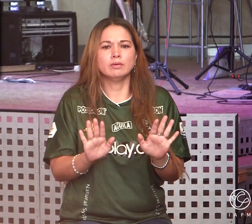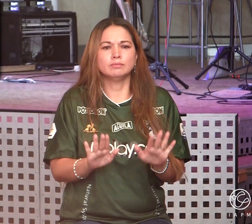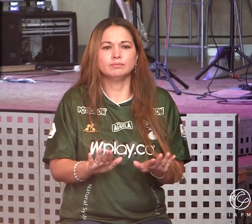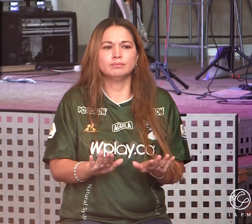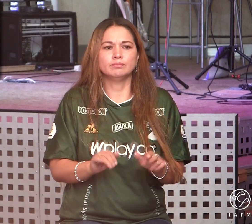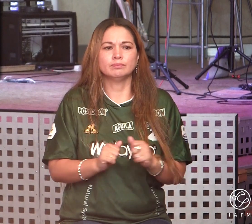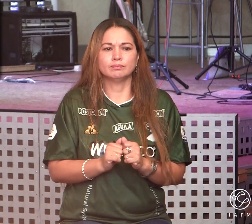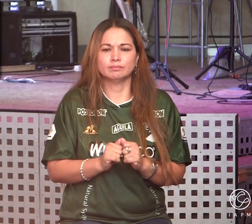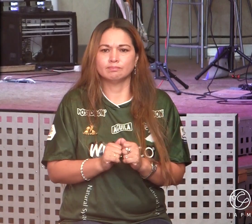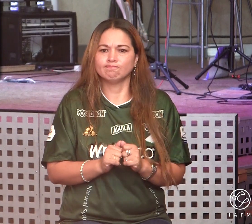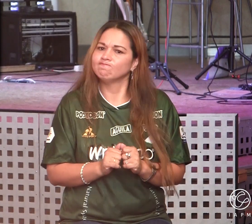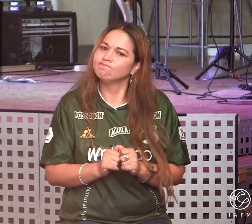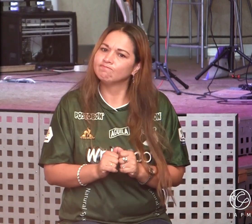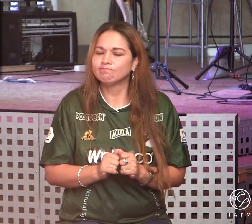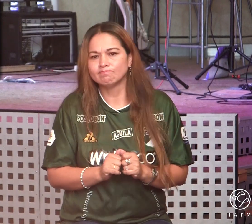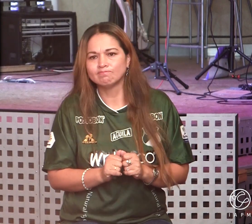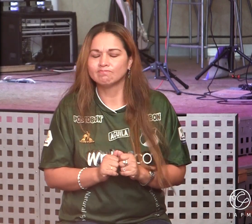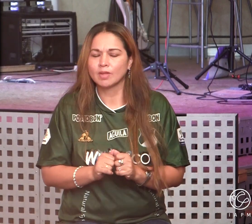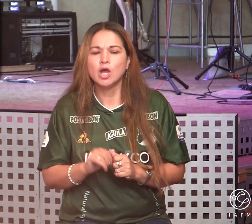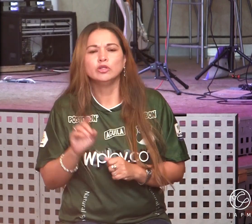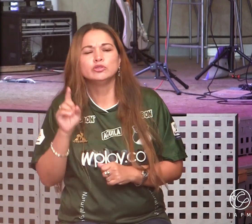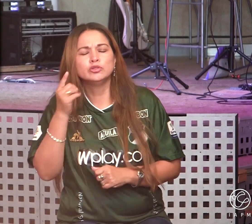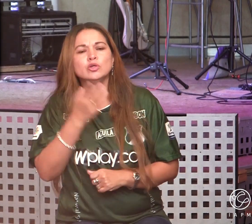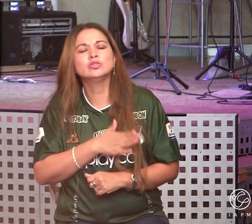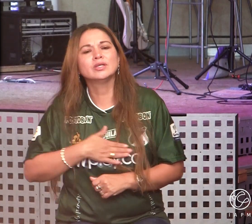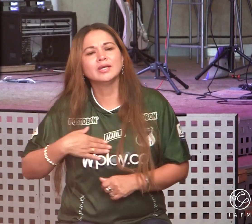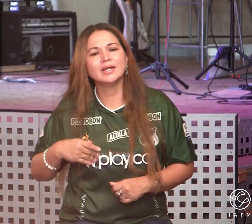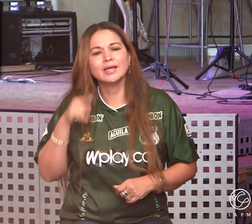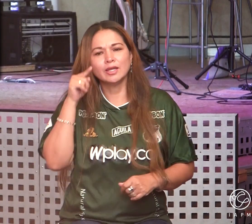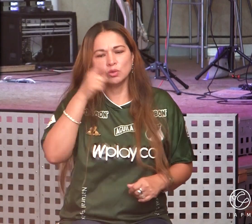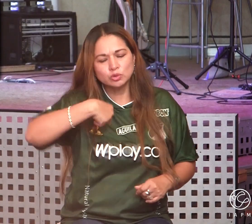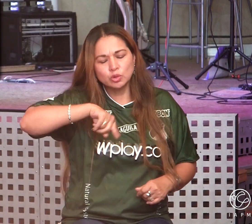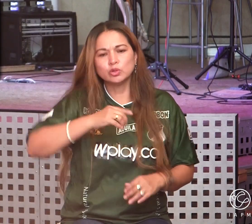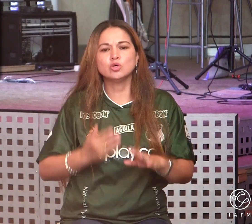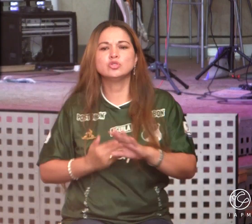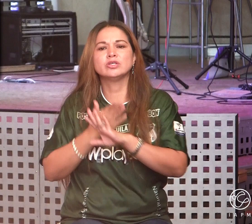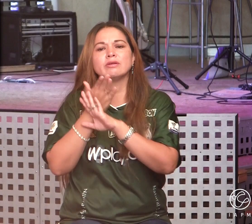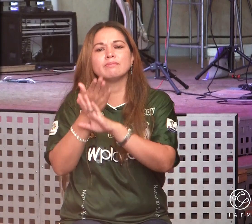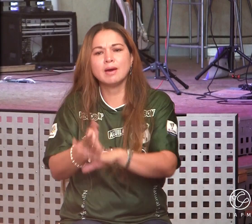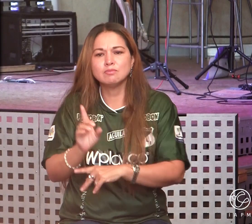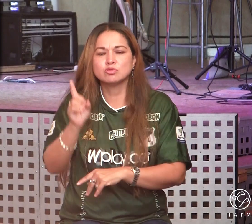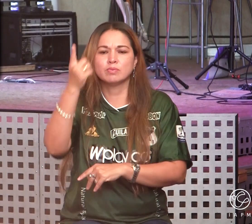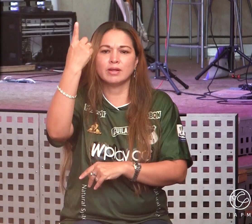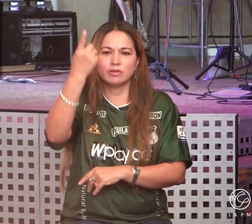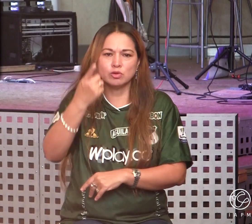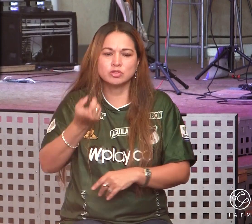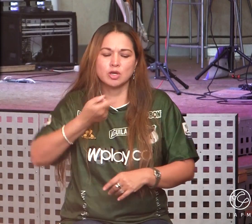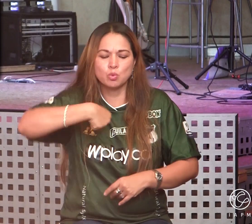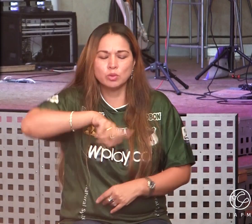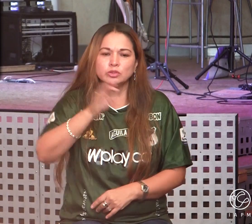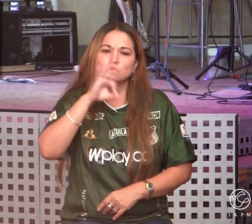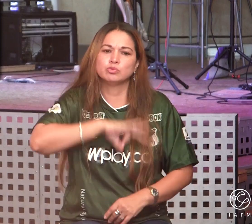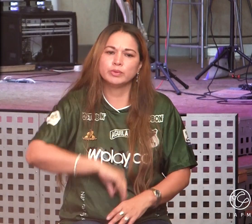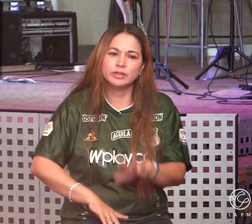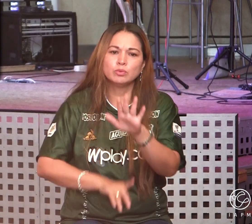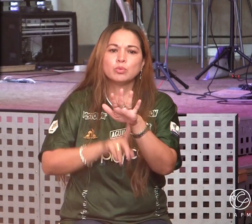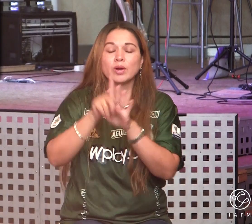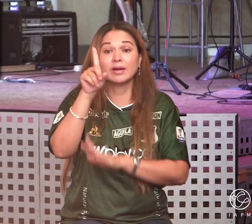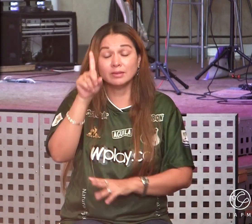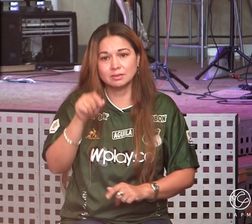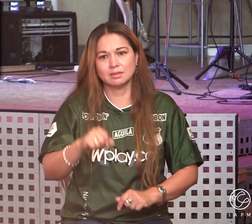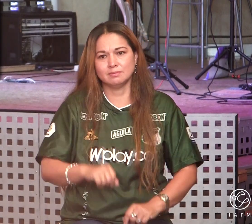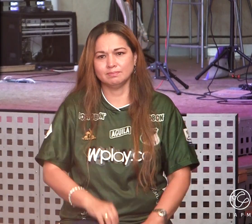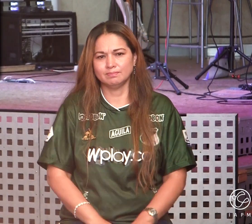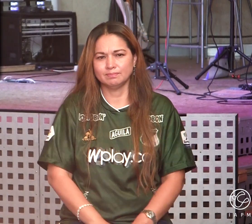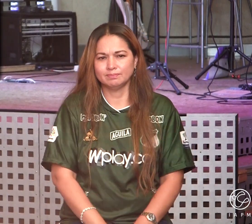he desobedecido ninguna orden tuya, he sido tu esclavo. Pero ahora que viene tu hijo, ¿te das cuenta de eso?